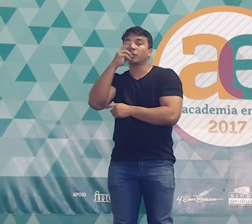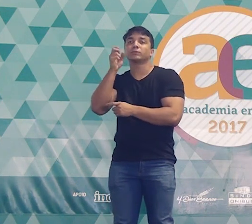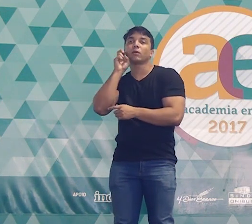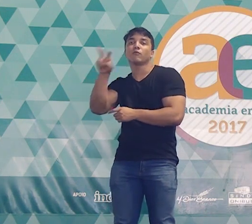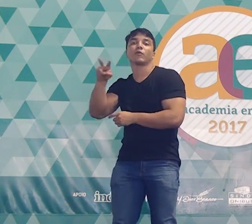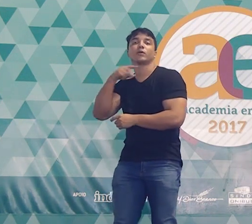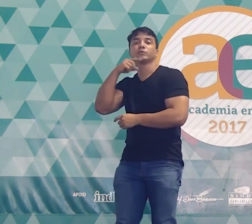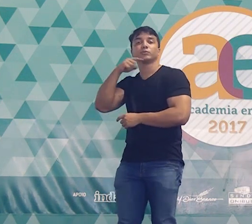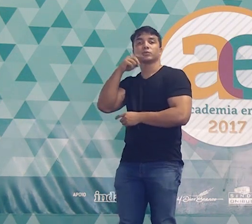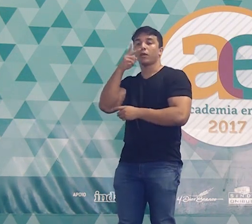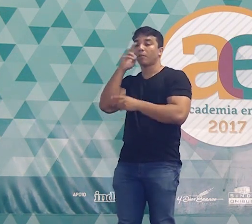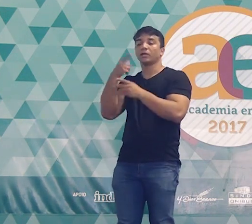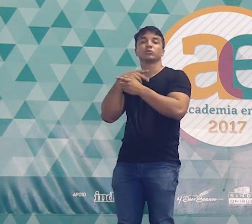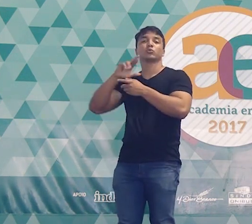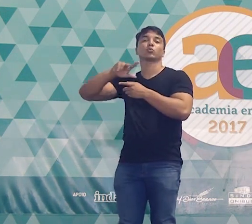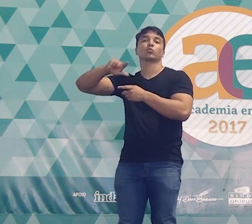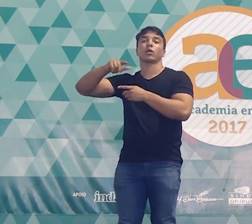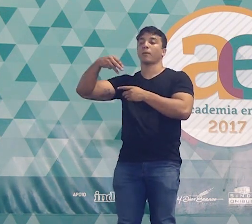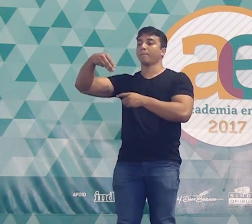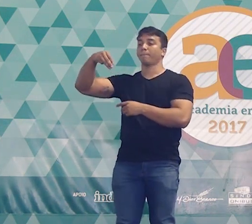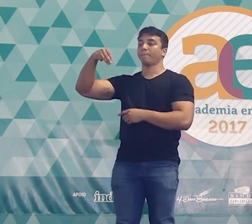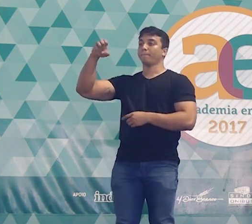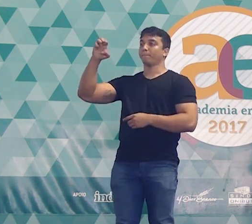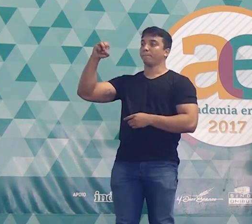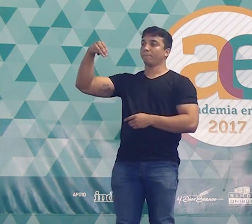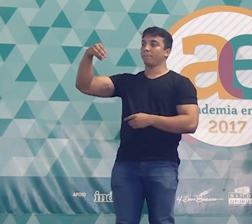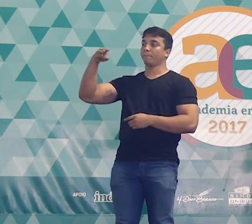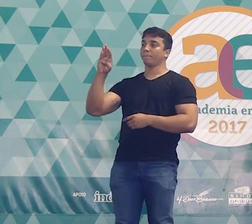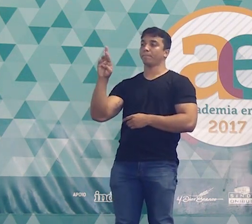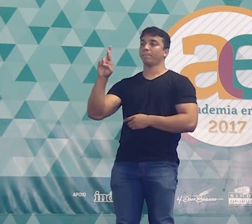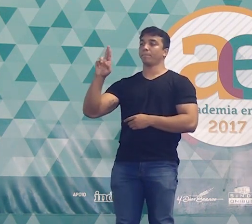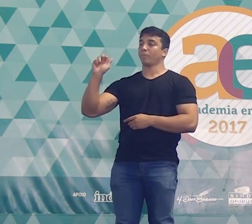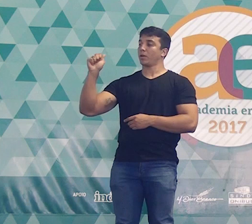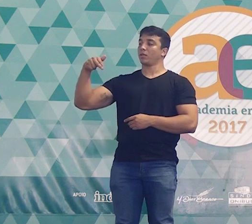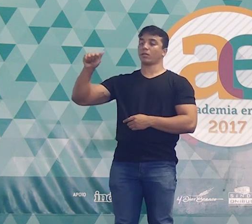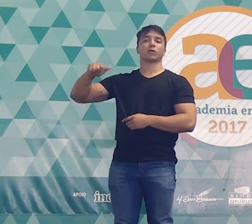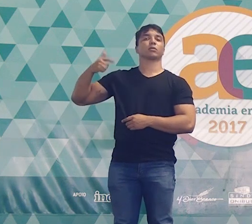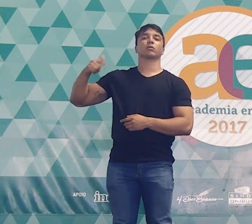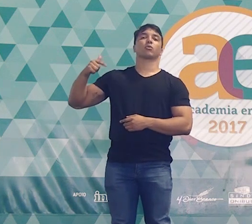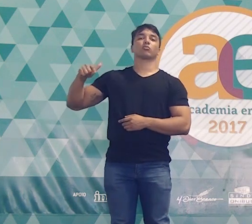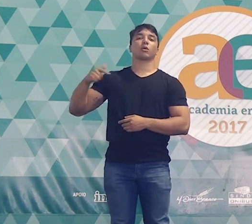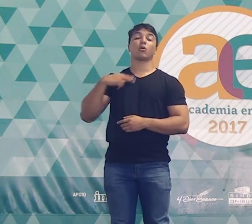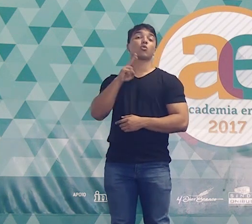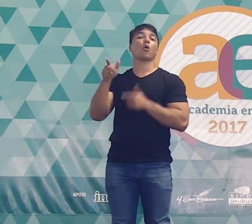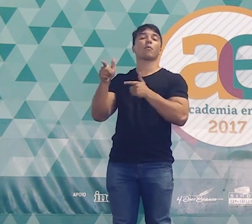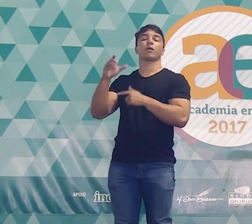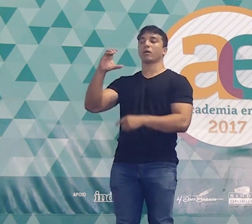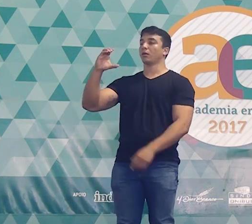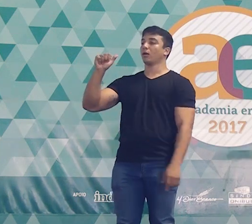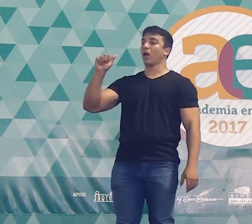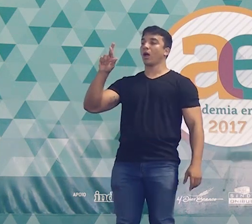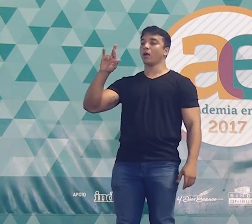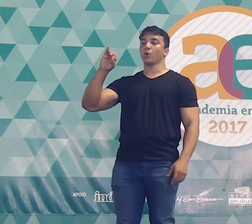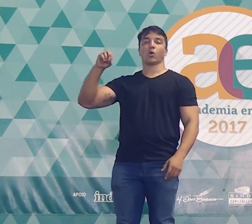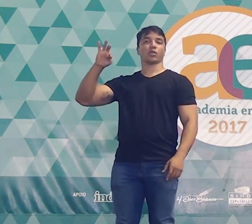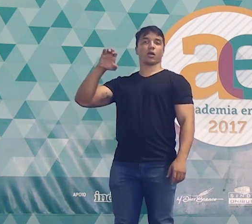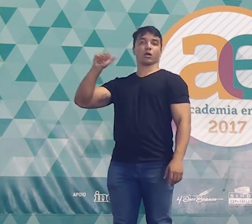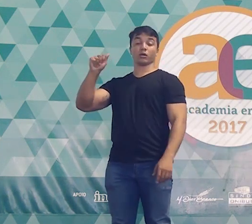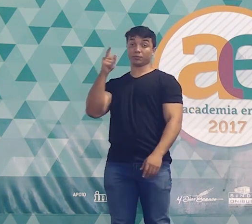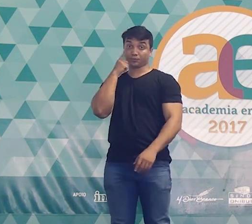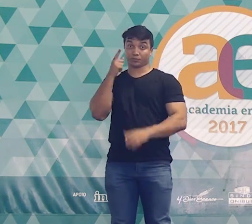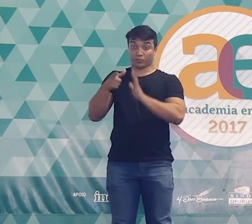Não existe uma membrana em volta do núcleo, ou seja, que a gente chama de carioteca. Então a célula procariótica é aquela que